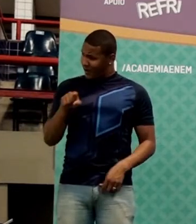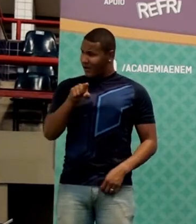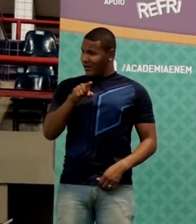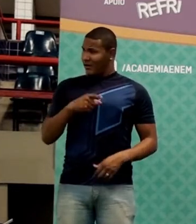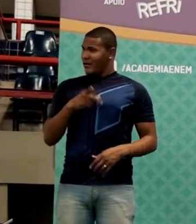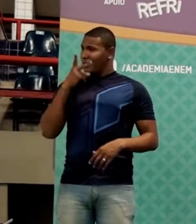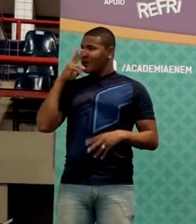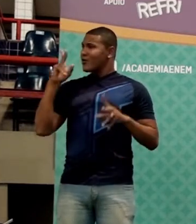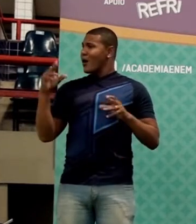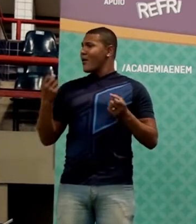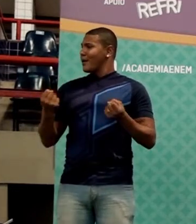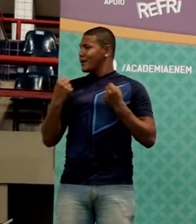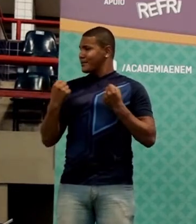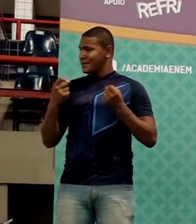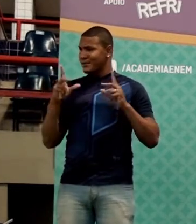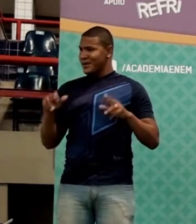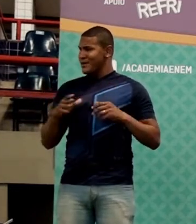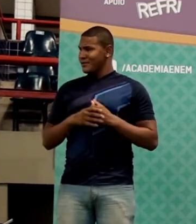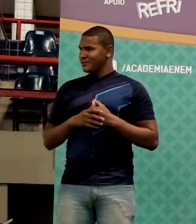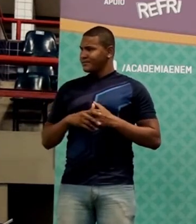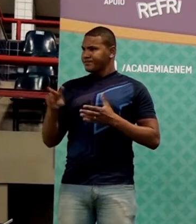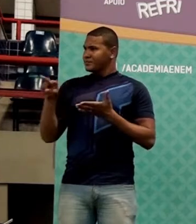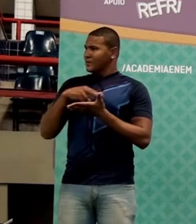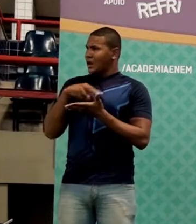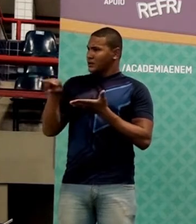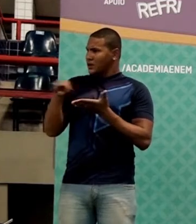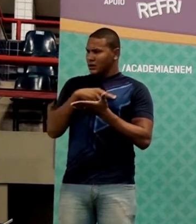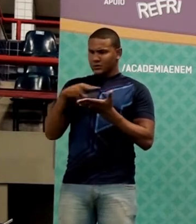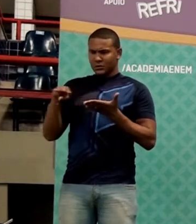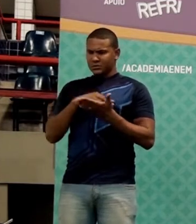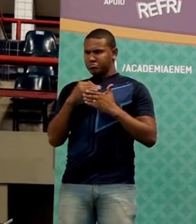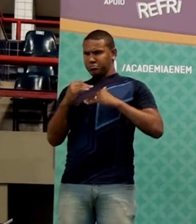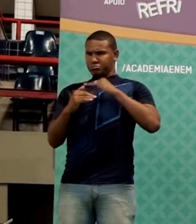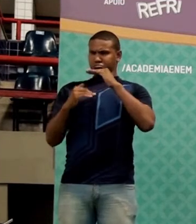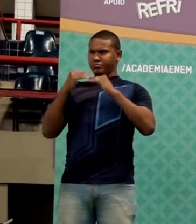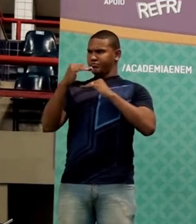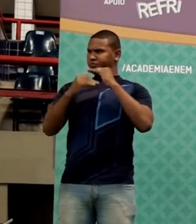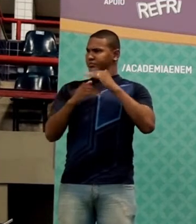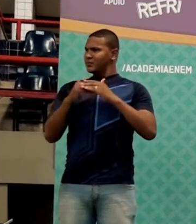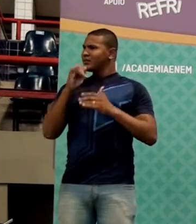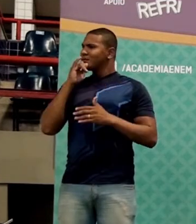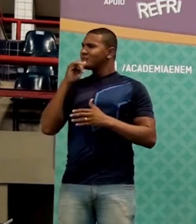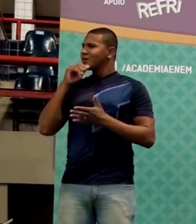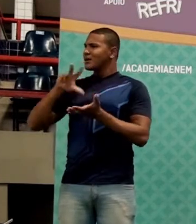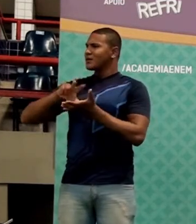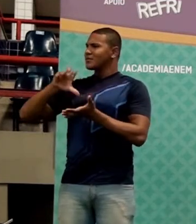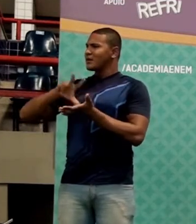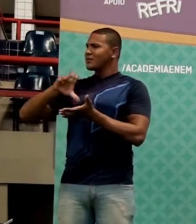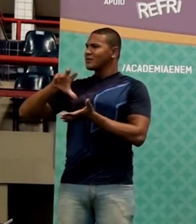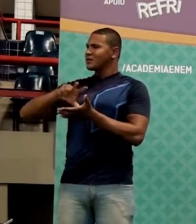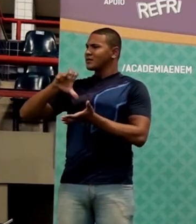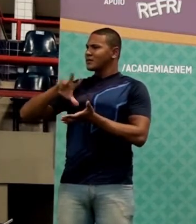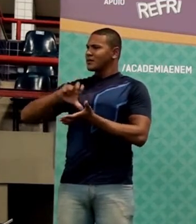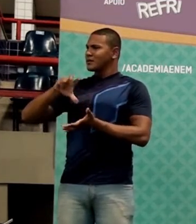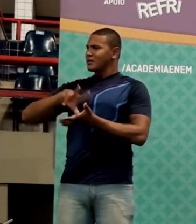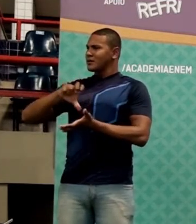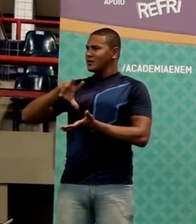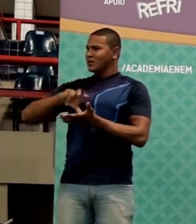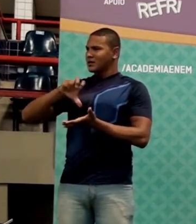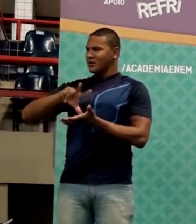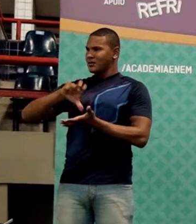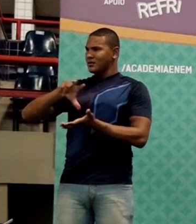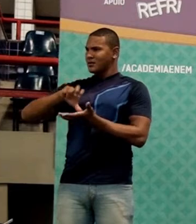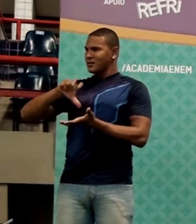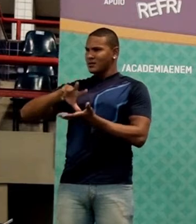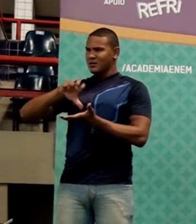Vejam, por exemplo, a evolução dessas danças. O hip hop, por exemplo, aquelas danças de chão, que